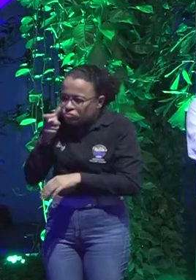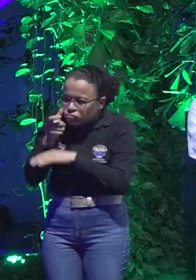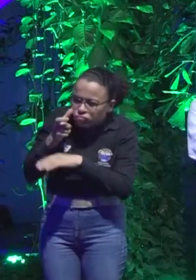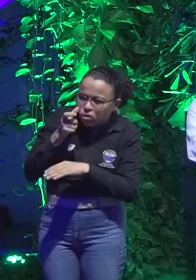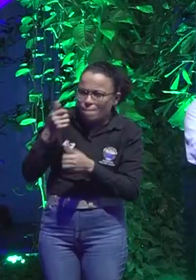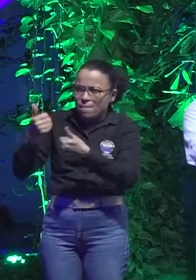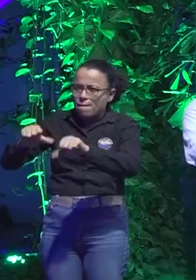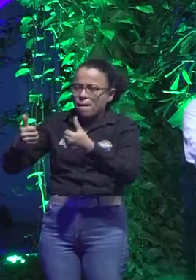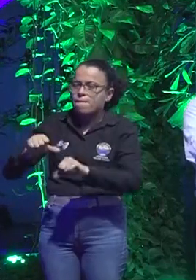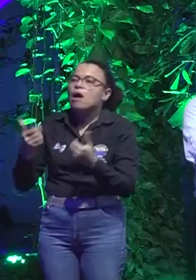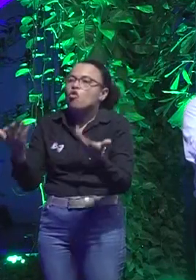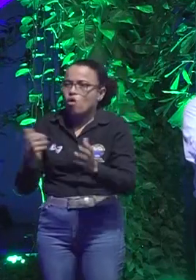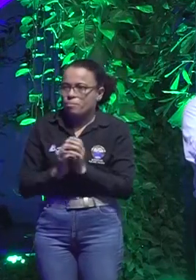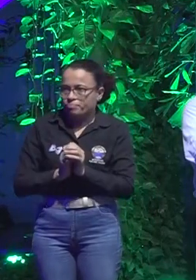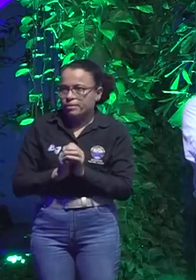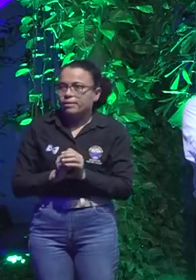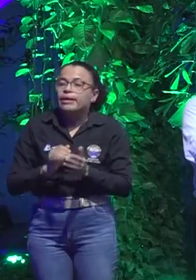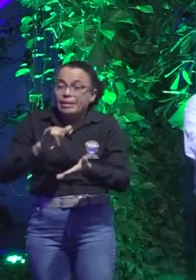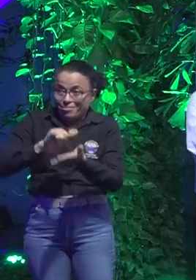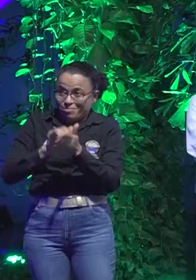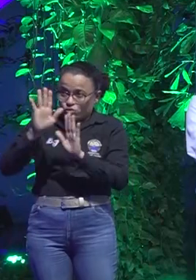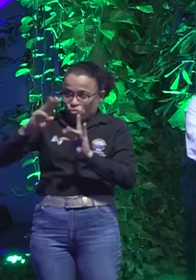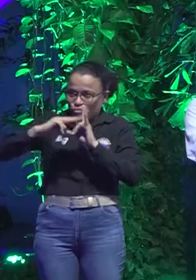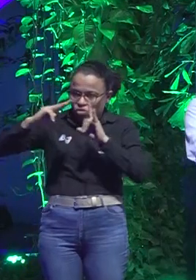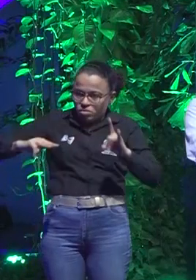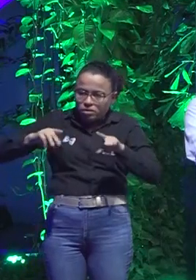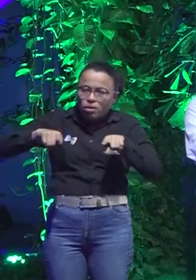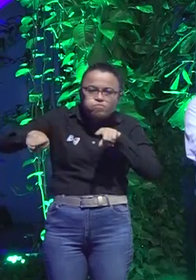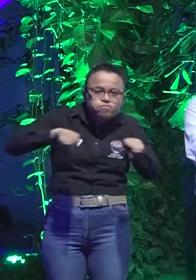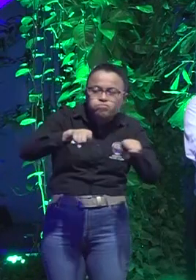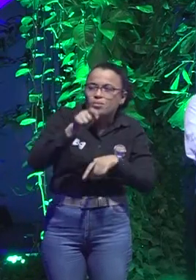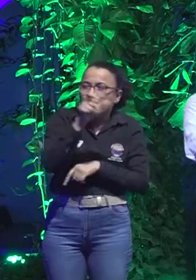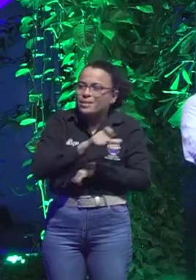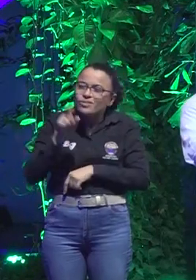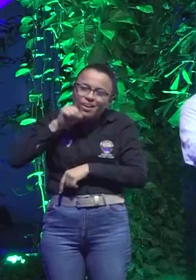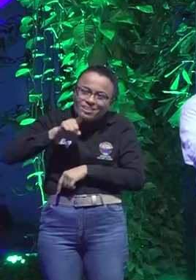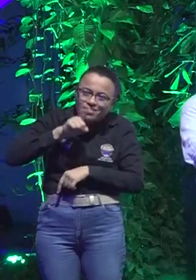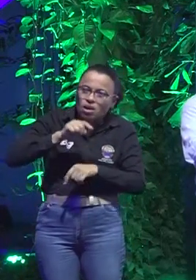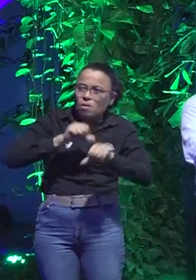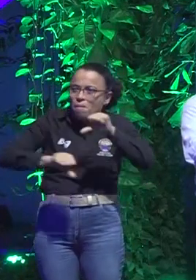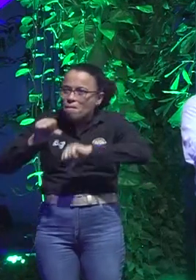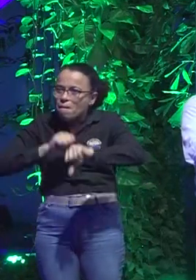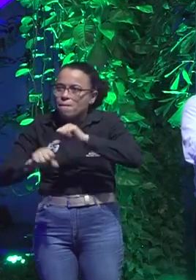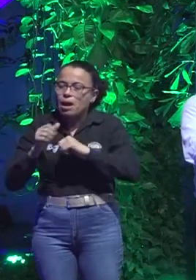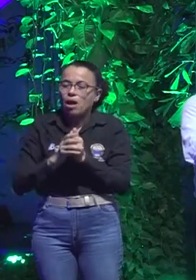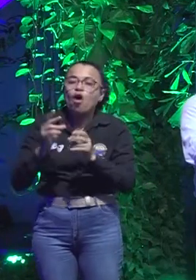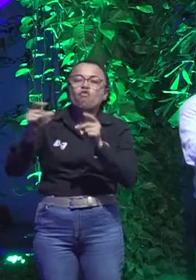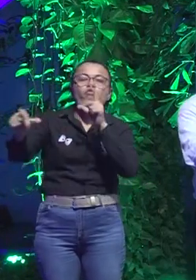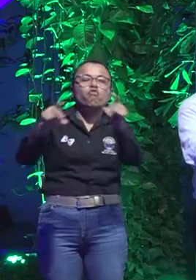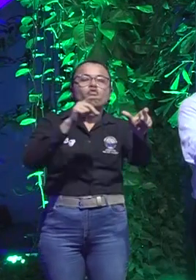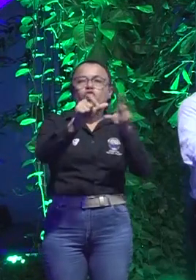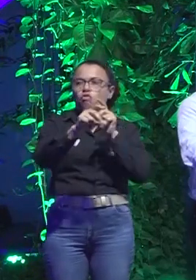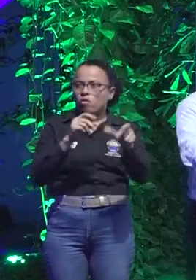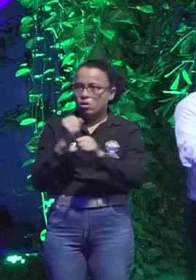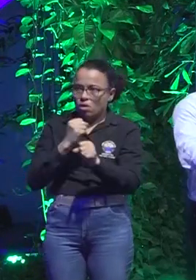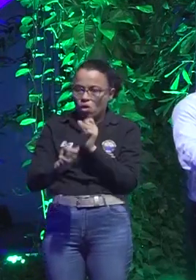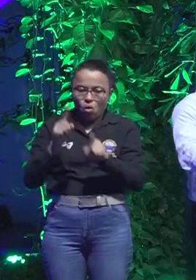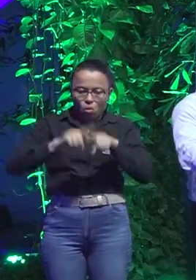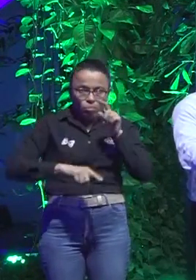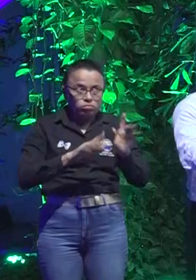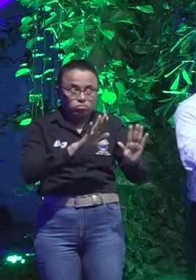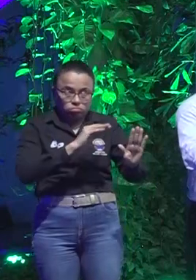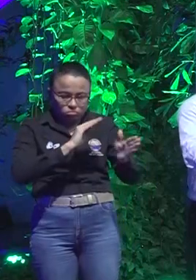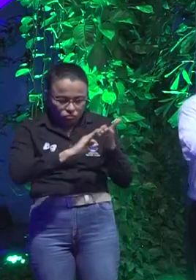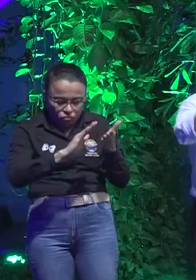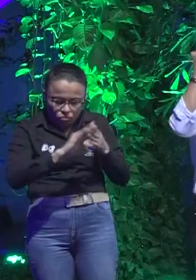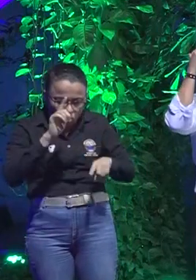Queríamos que los echáramos a la calle simplemente, sin contemplación y sin nada, pues nadie podía prever la pandemia. Y yo dije, pues si me hallan